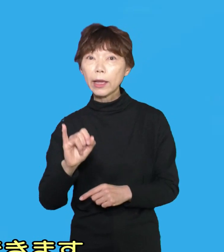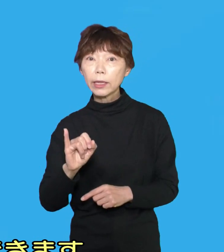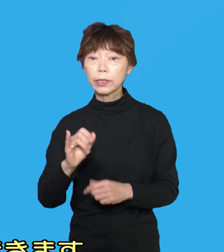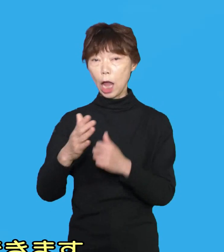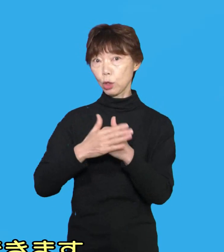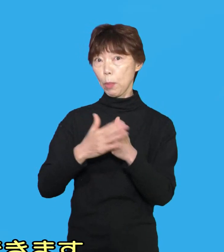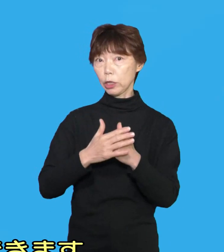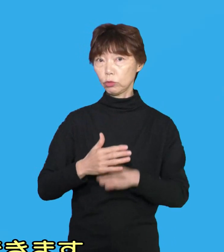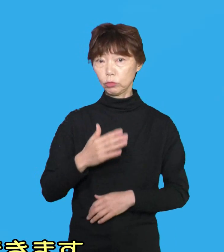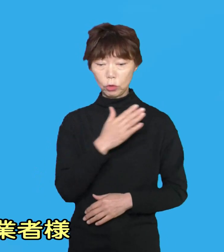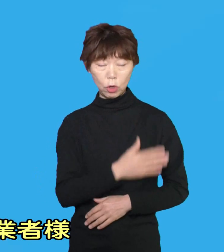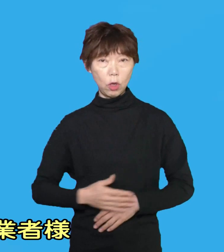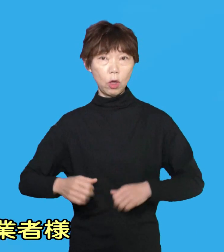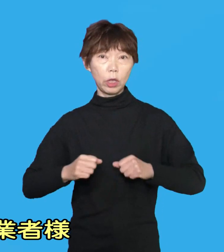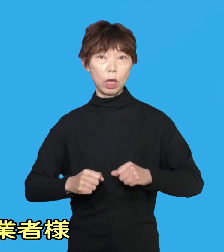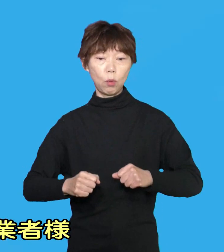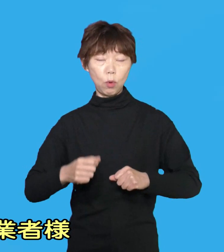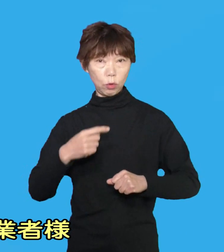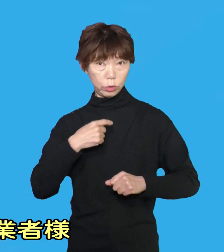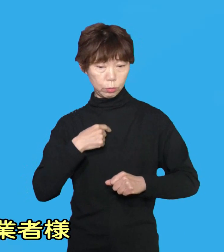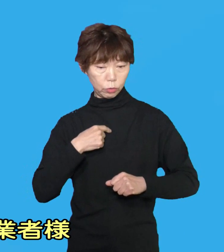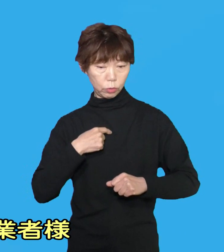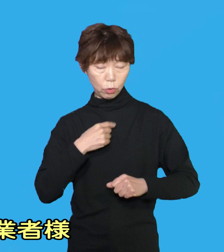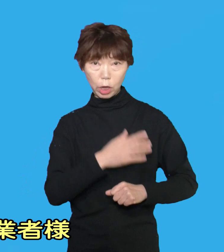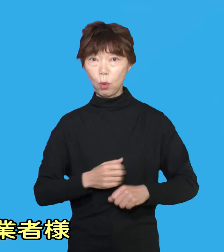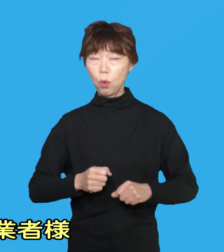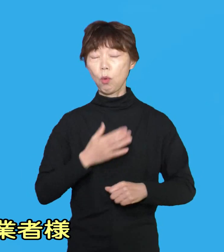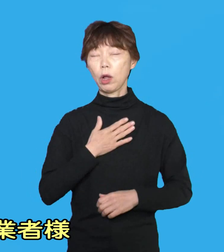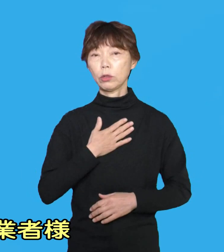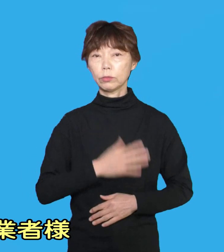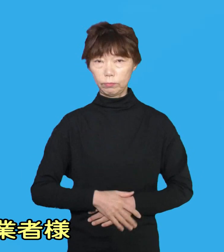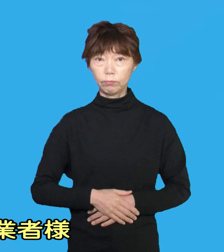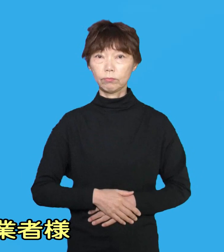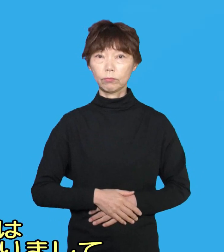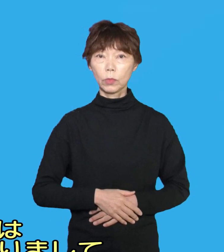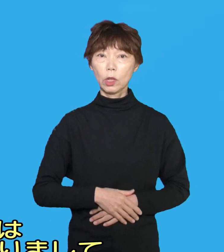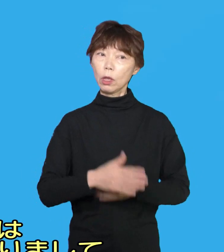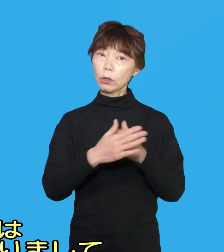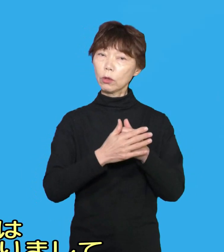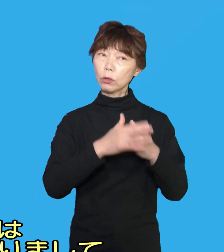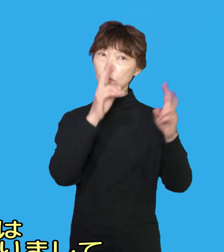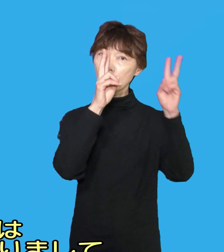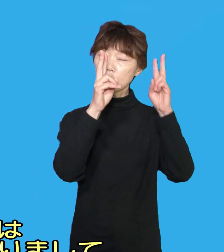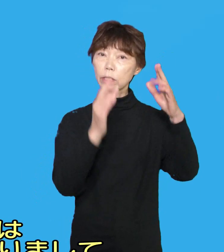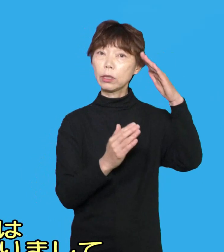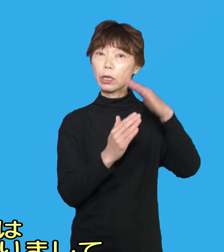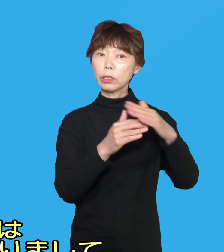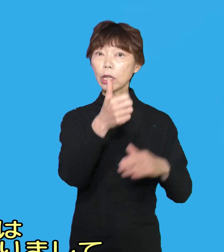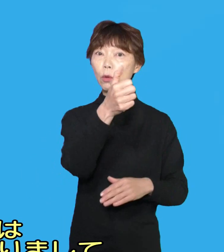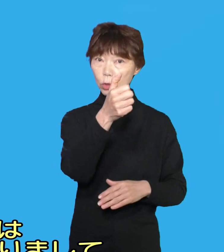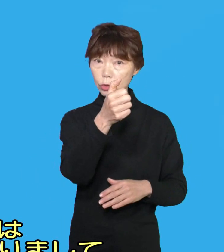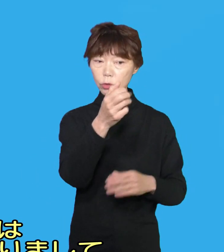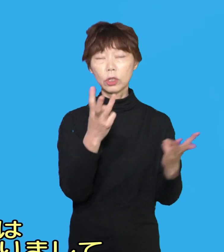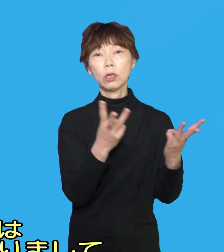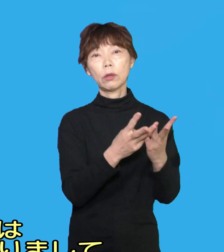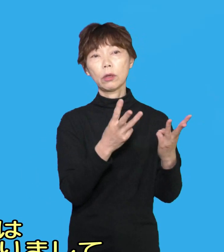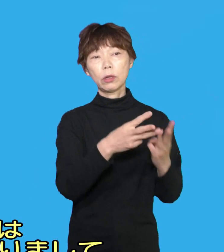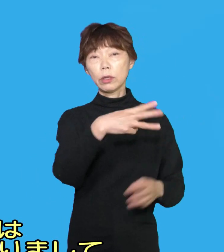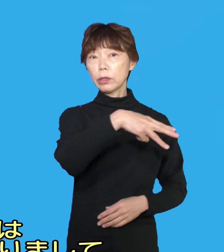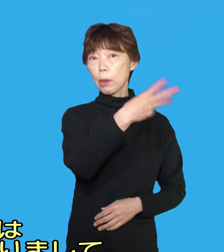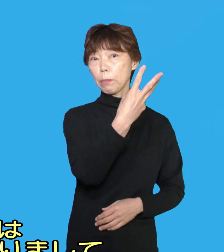見ていただくことができます。協力いただく事業者は最大で50社、そして人数としては300名